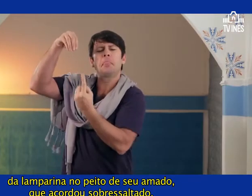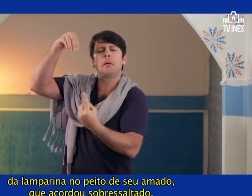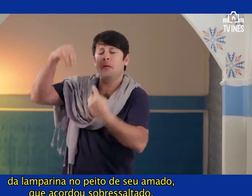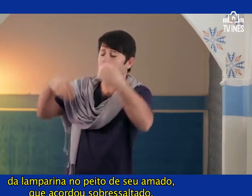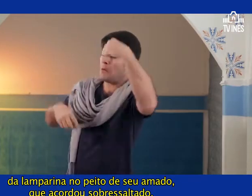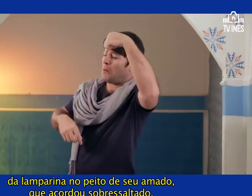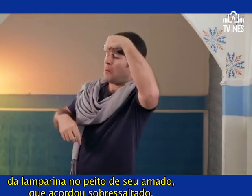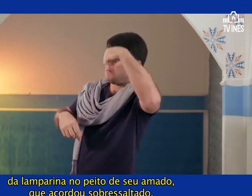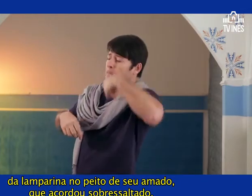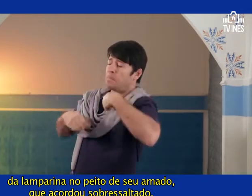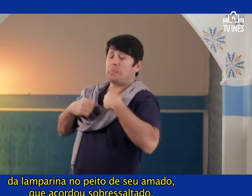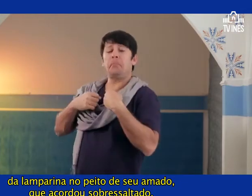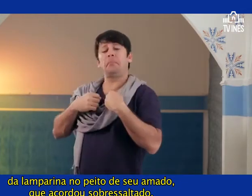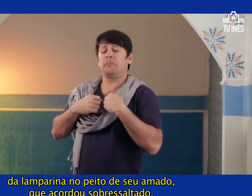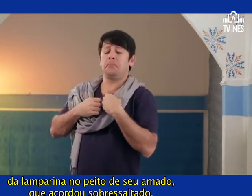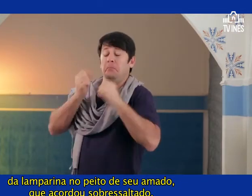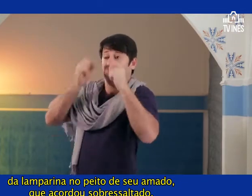acordou sobressaltado.